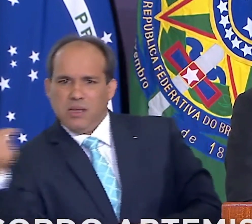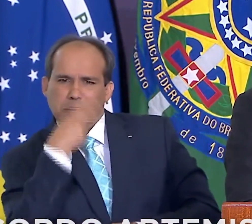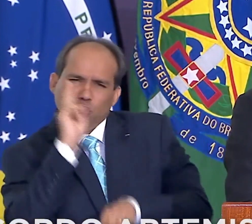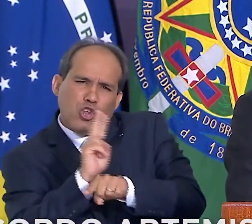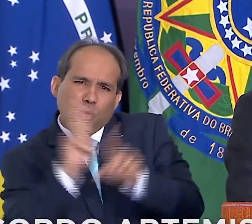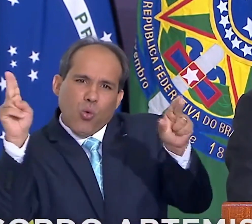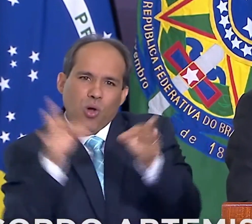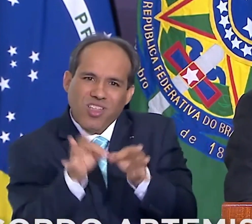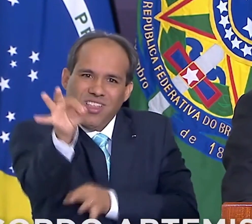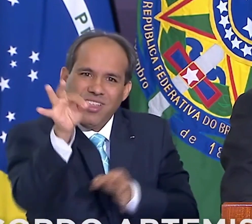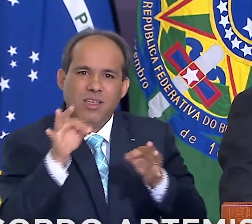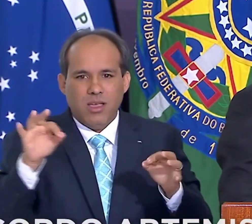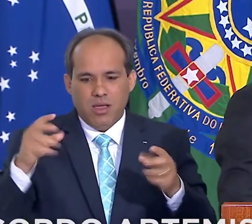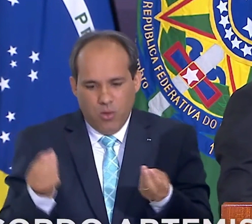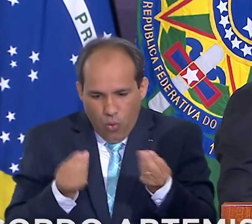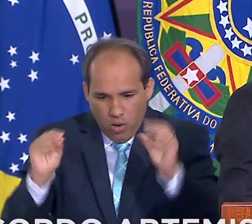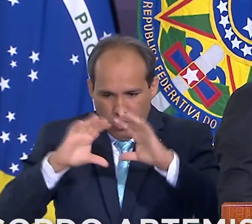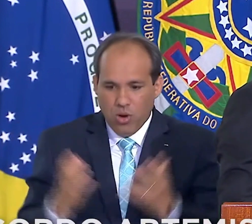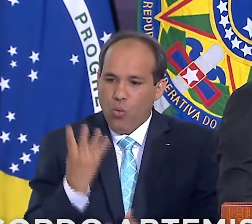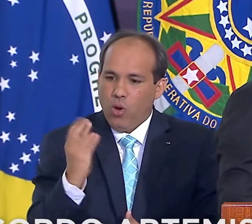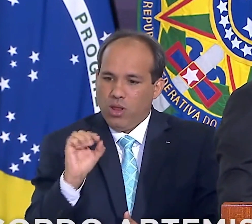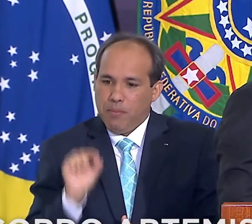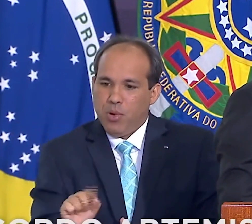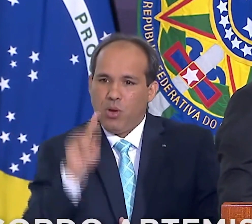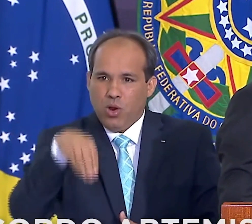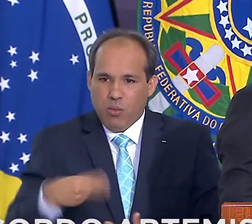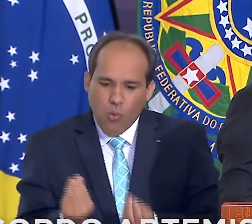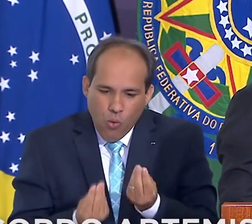o perímetro da Terra, 40 mil quilômetros,